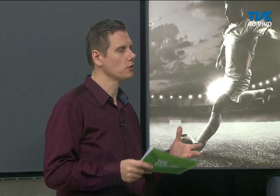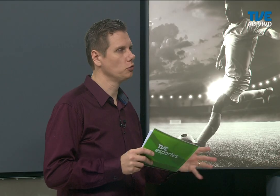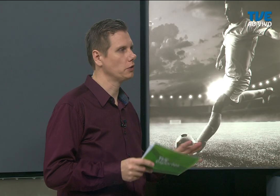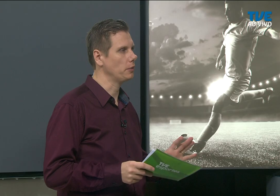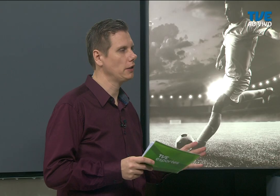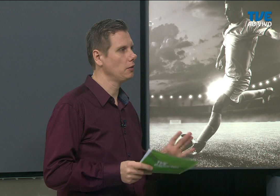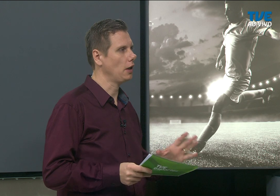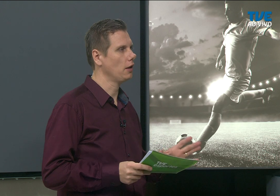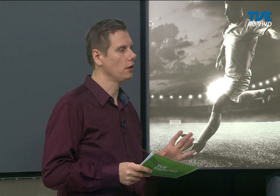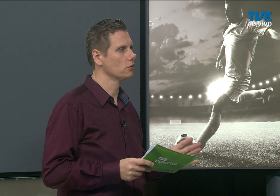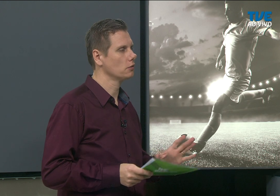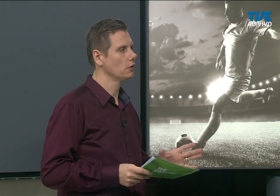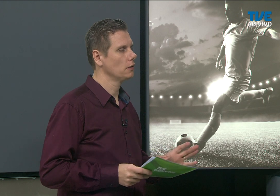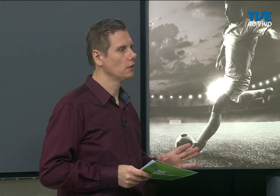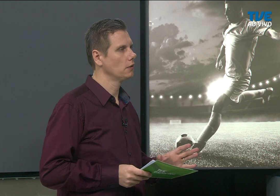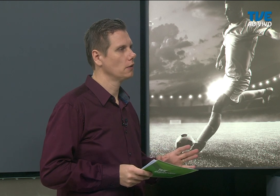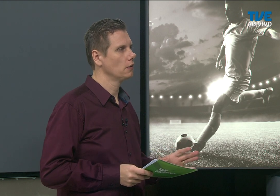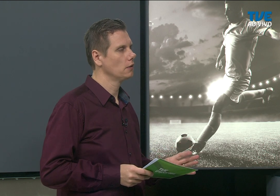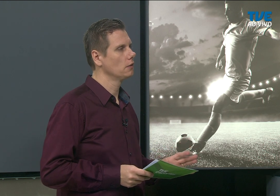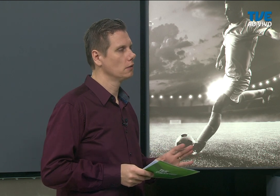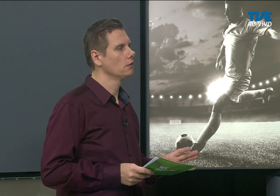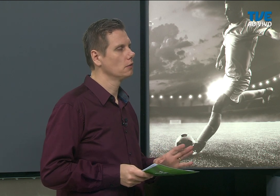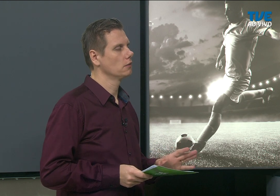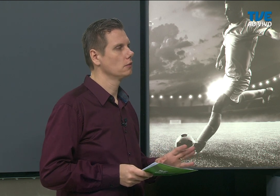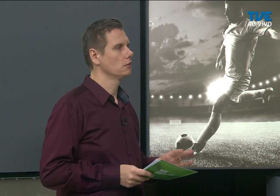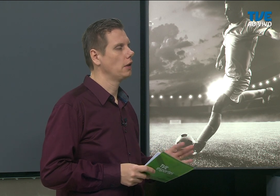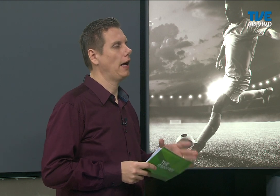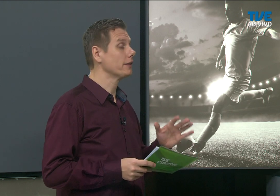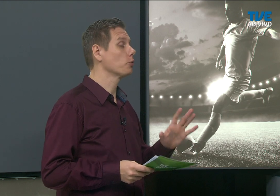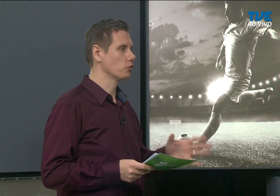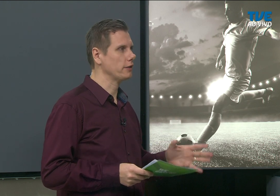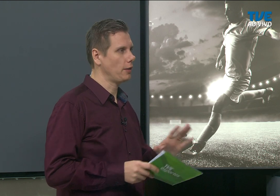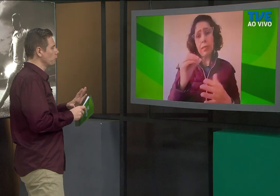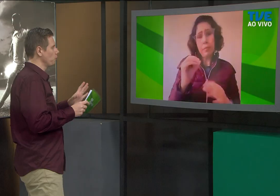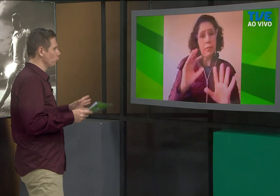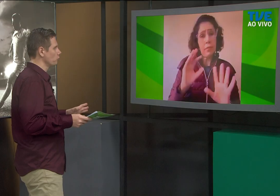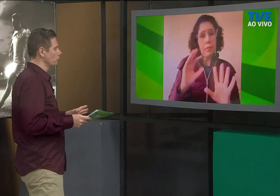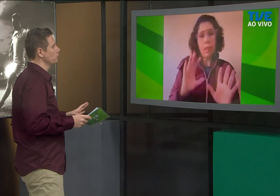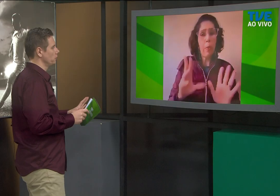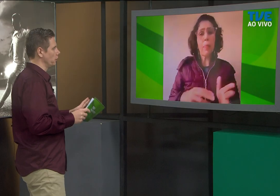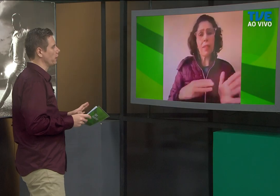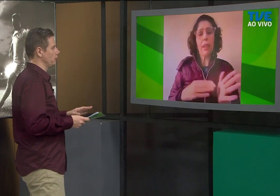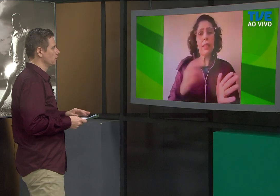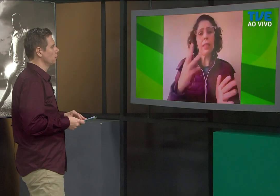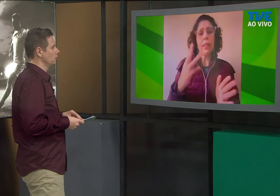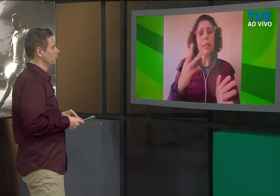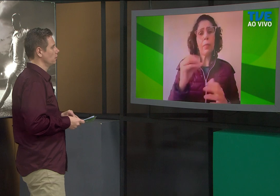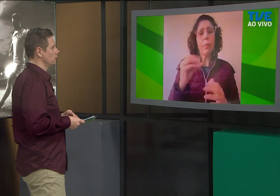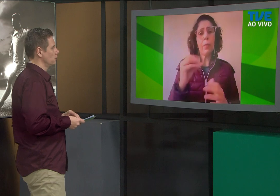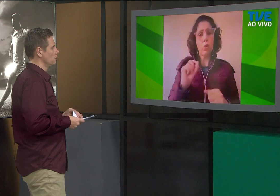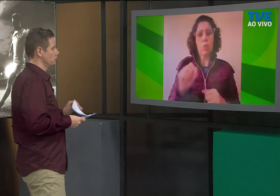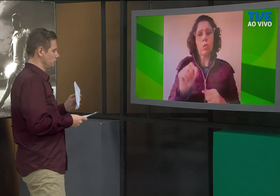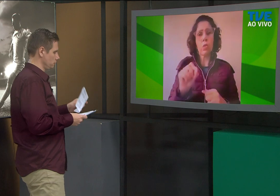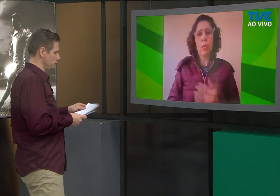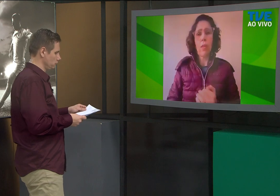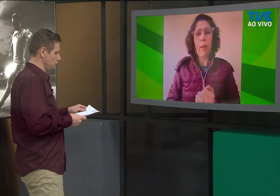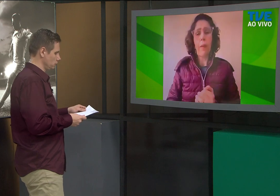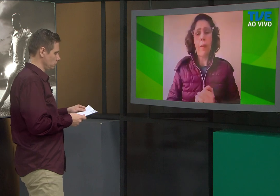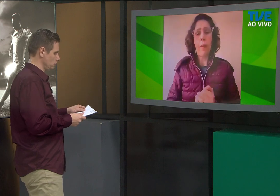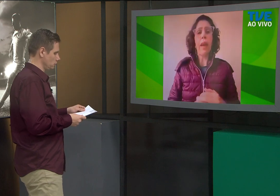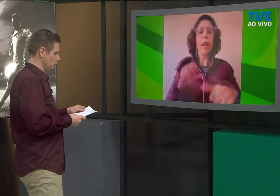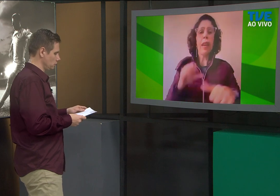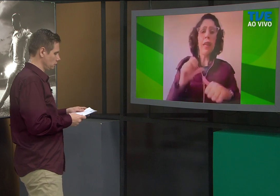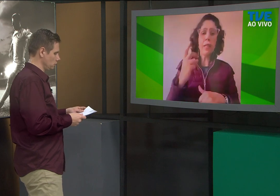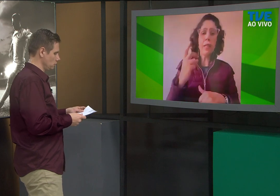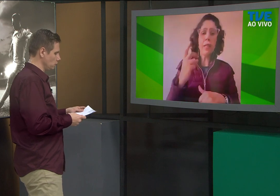o tempo máximo também? Até até 30. Não é por tempo. Até por pontos. Ok. Aí em 15, em